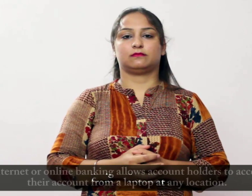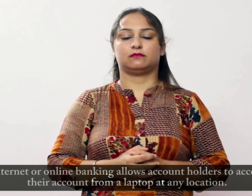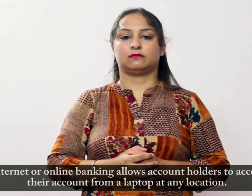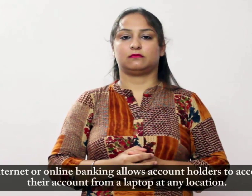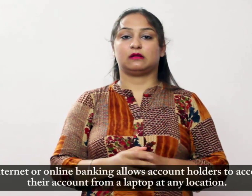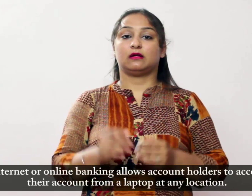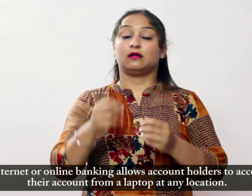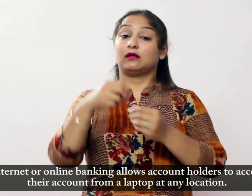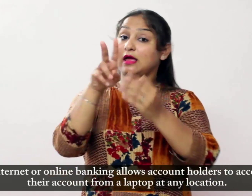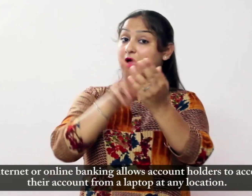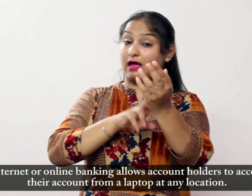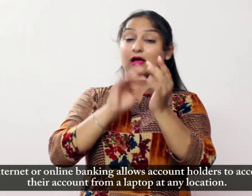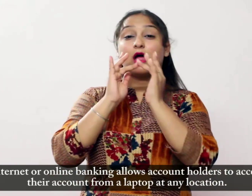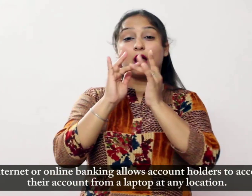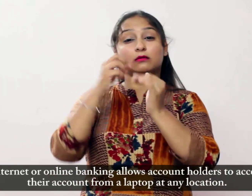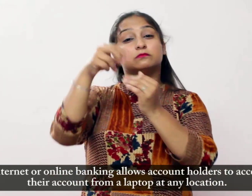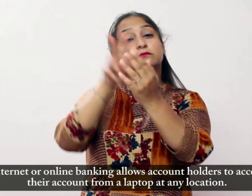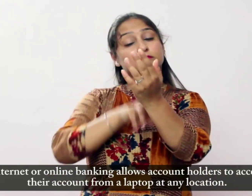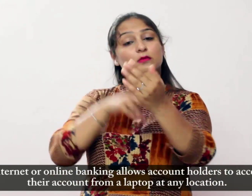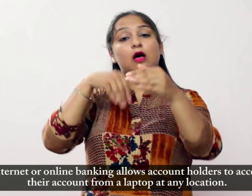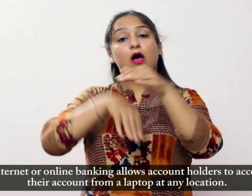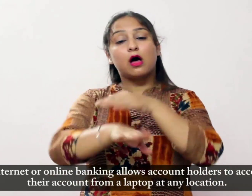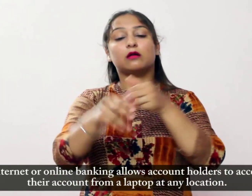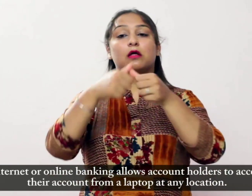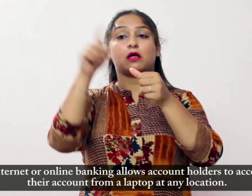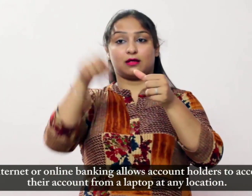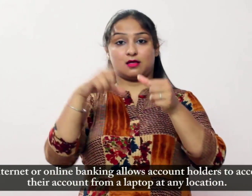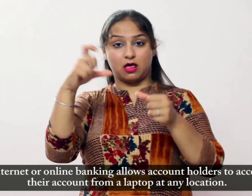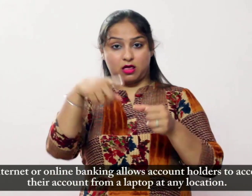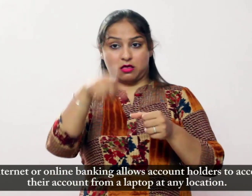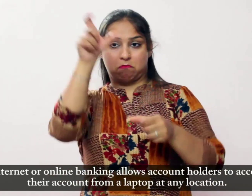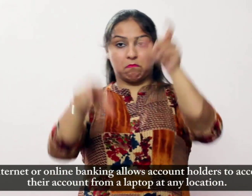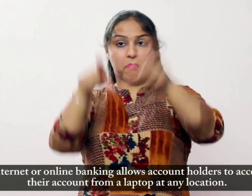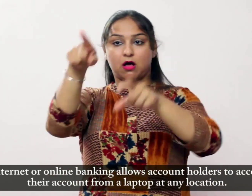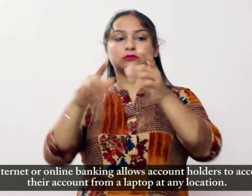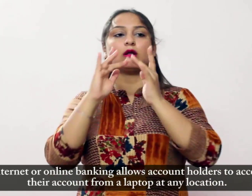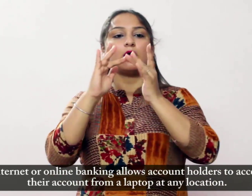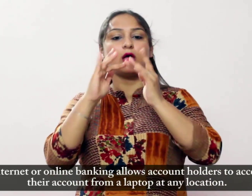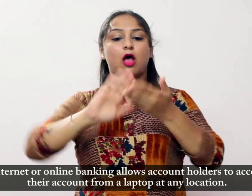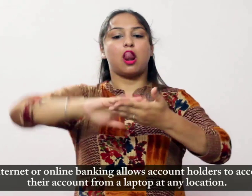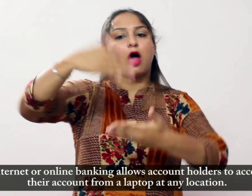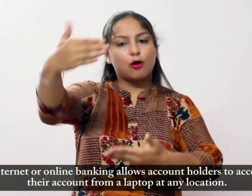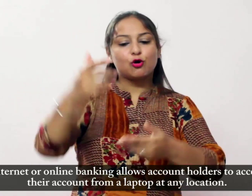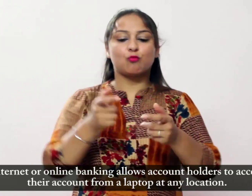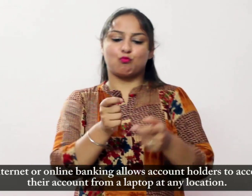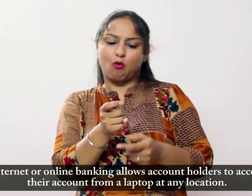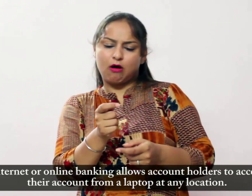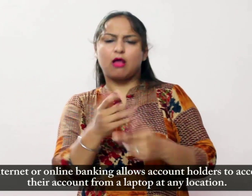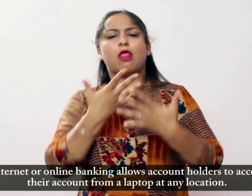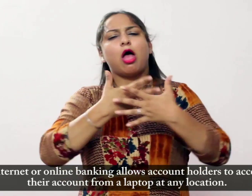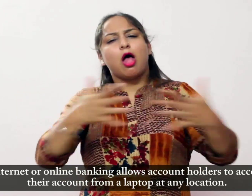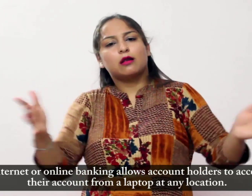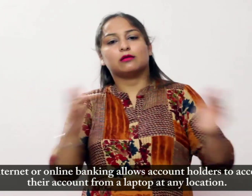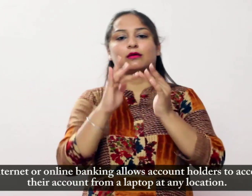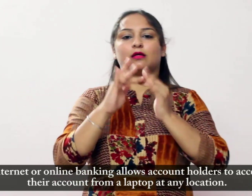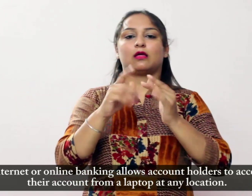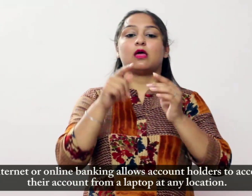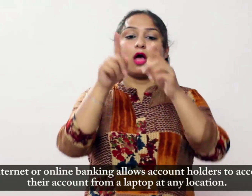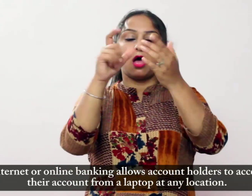इंटरनेट या ऑनलाइन बैंकिंग खाता धारकों को किसी भी स्थान पर लैपटॉप से अपने खाते तक पहुंचाने की अनुमति देता